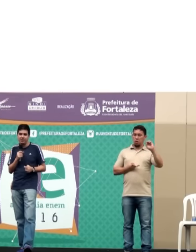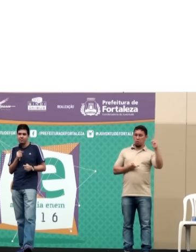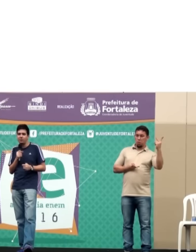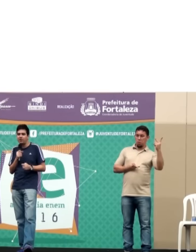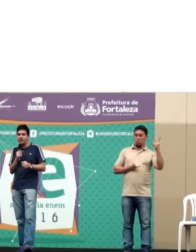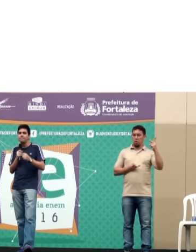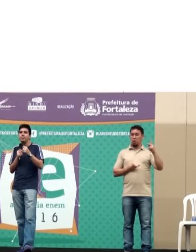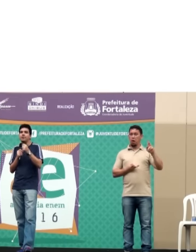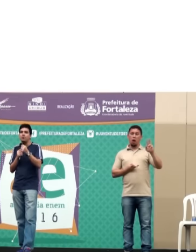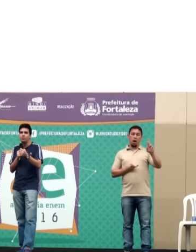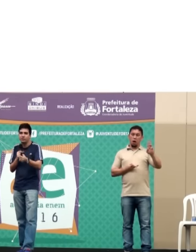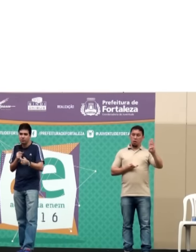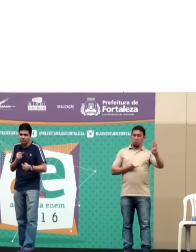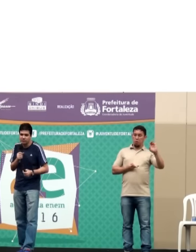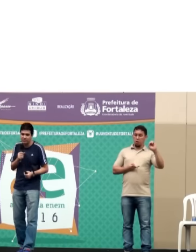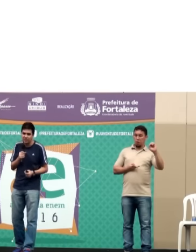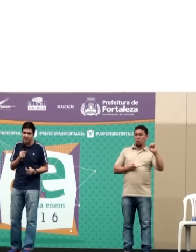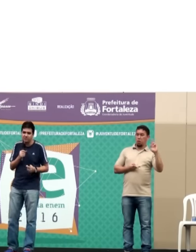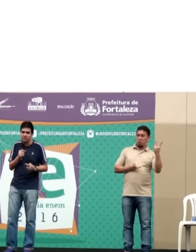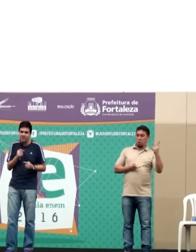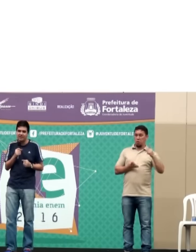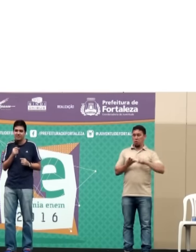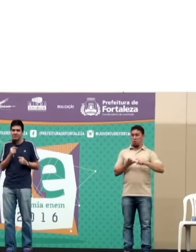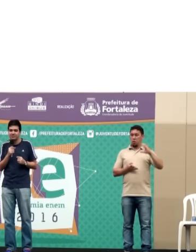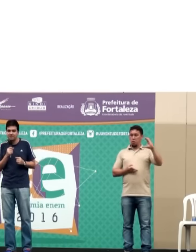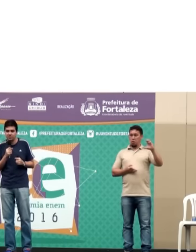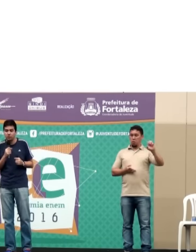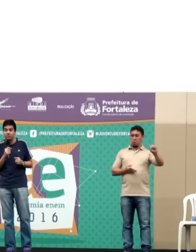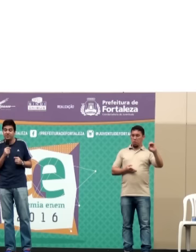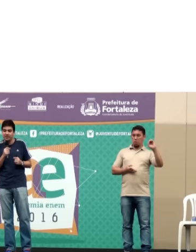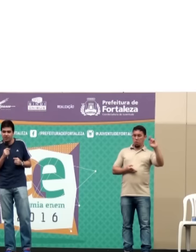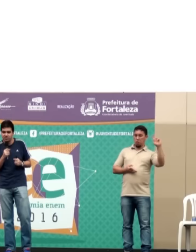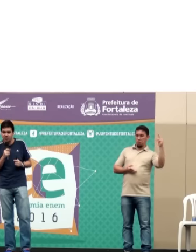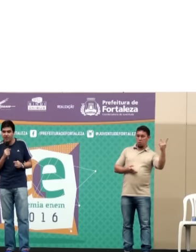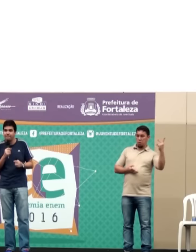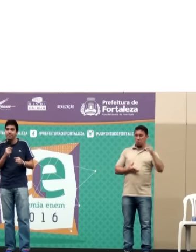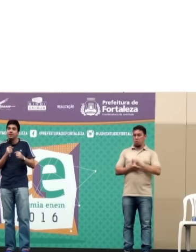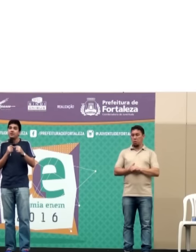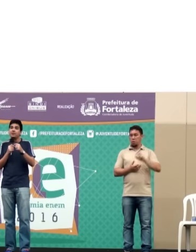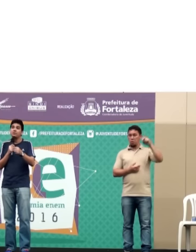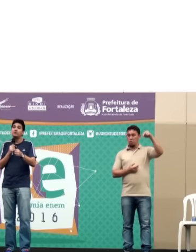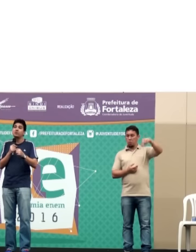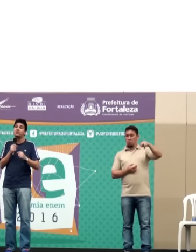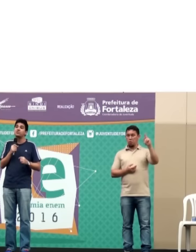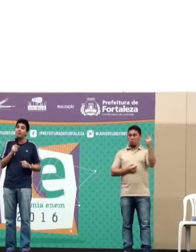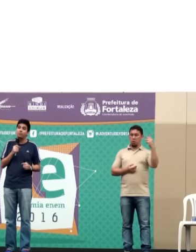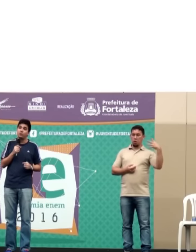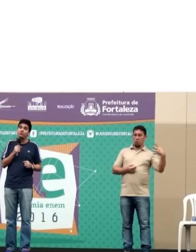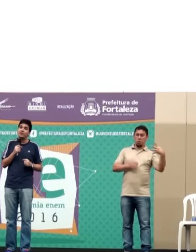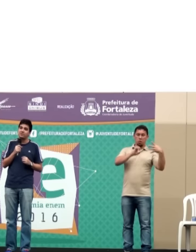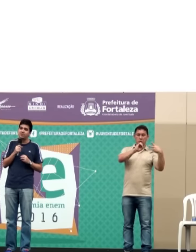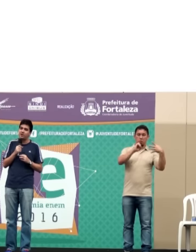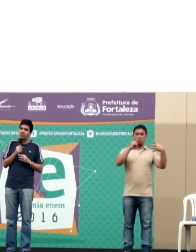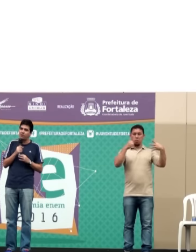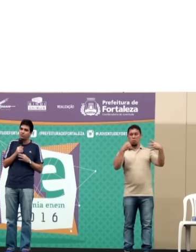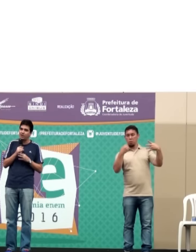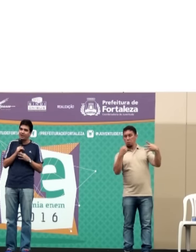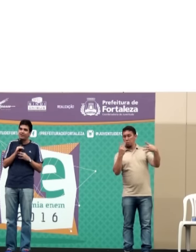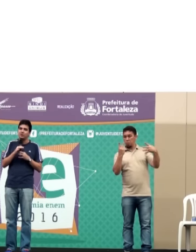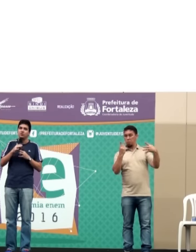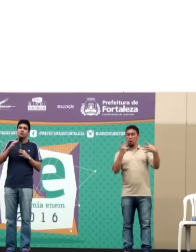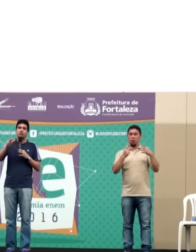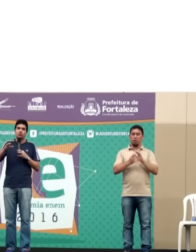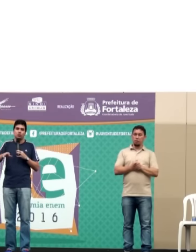rubídio, RbOH, o hidróxido de césio, CSOH, e o hidróxido de amônio, que é esse